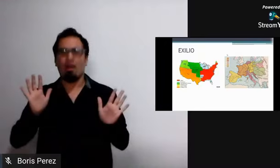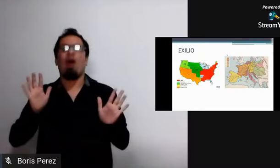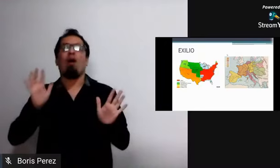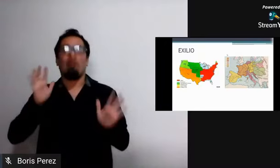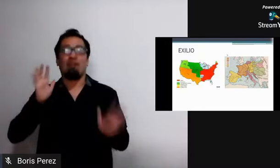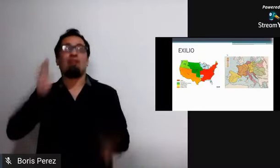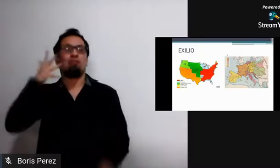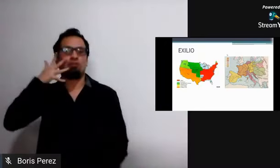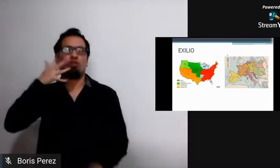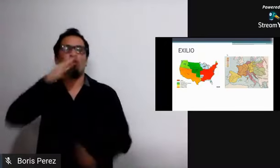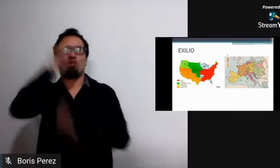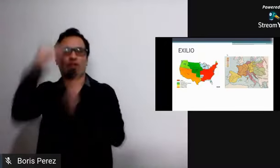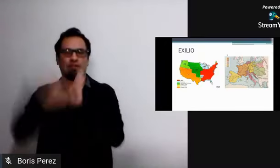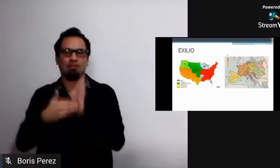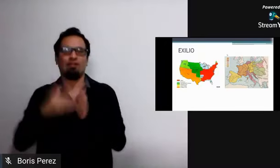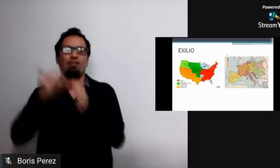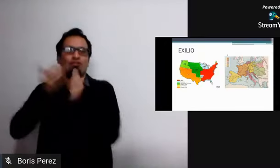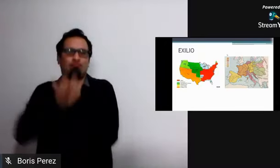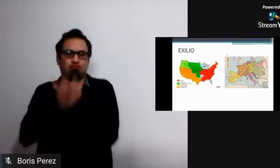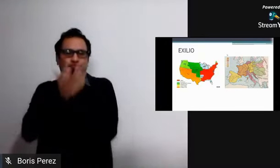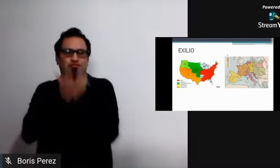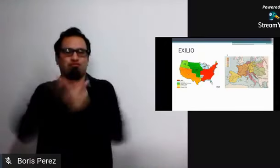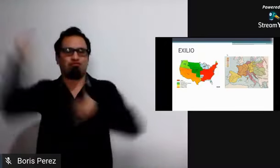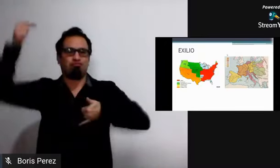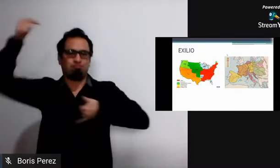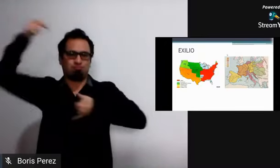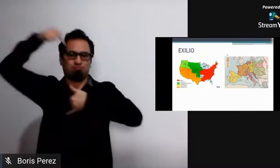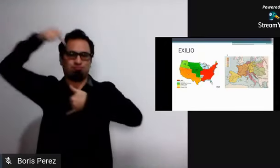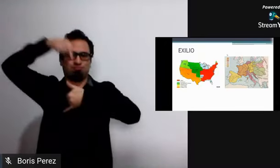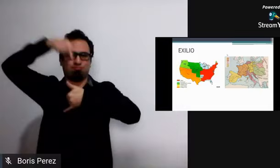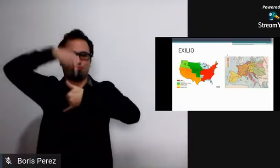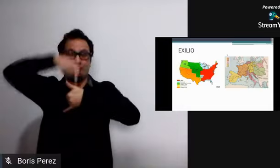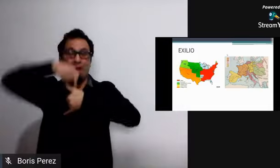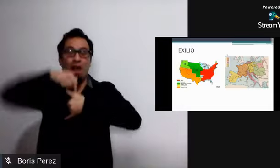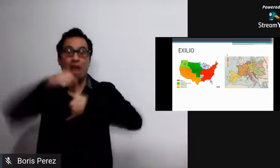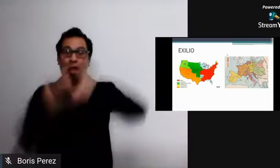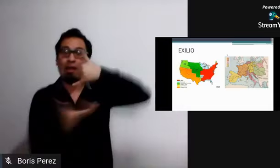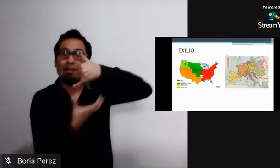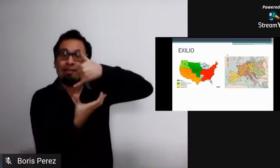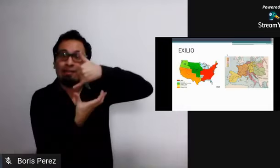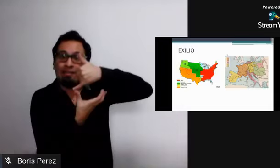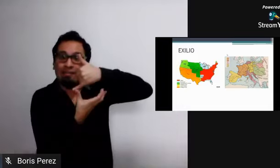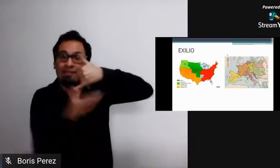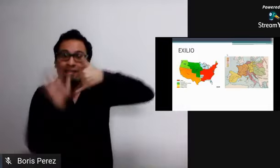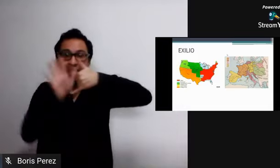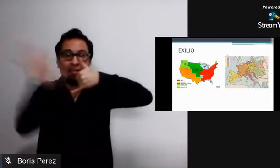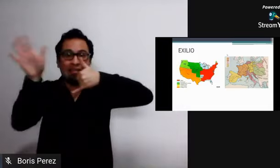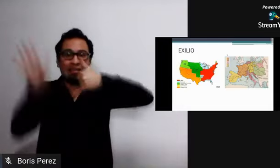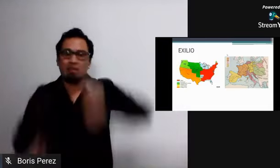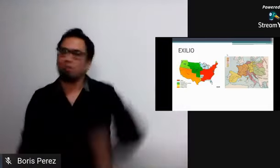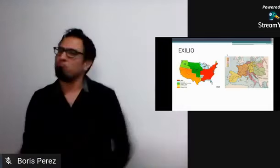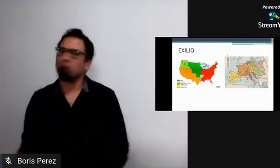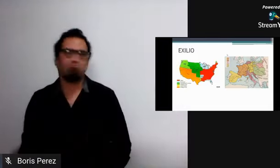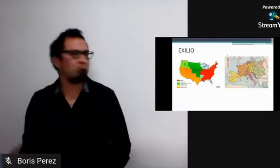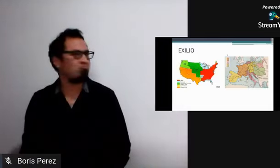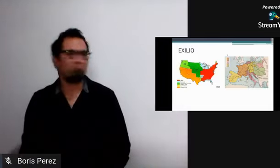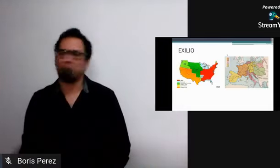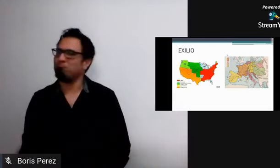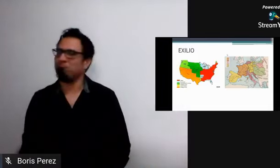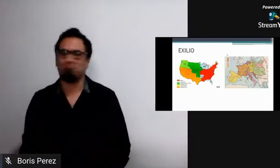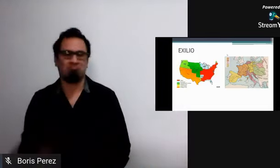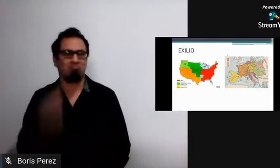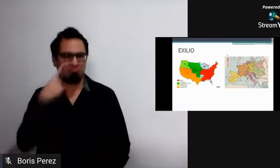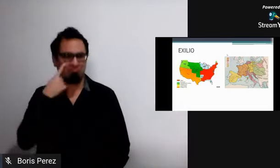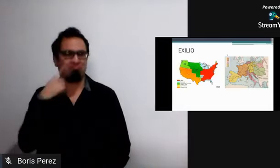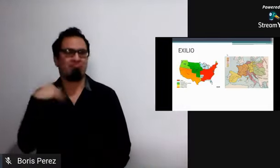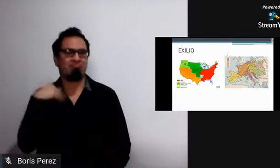independista de la Gran Colombia y toda la conformación, sino que pues le dolió mucho, se trasladó nuevamente al